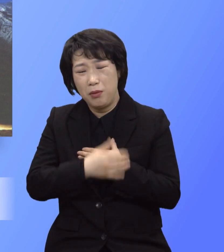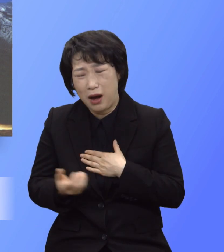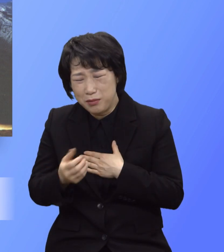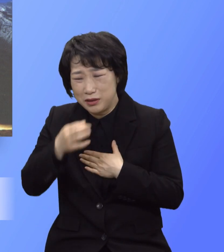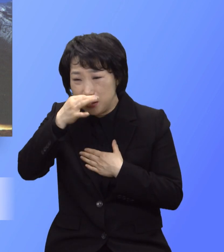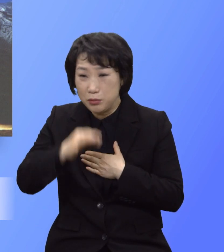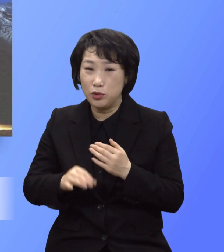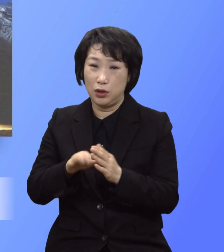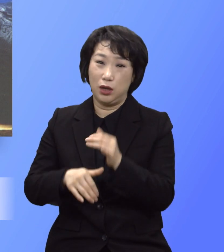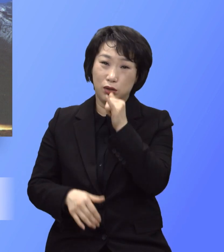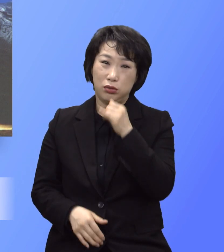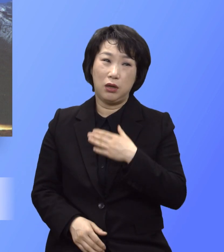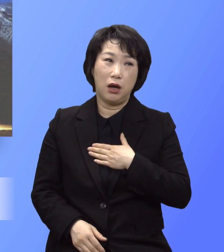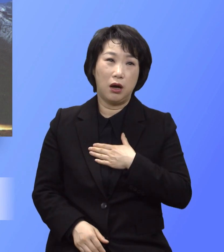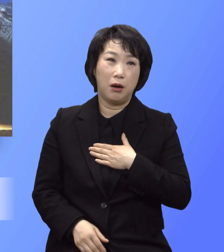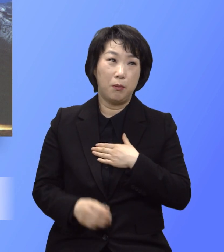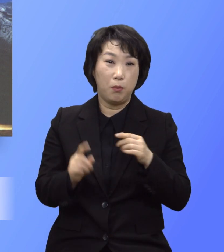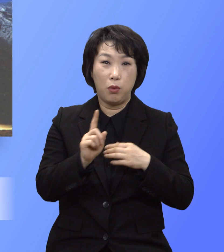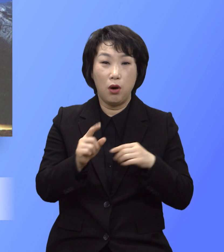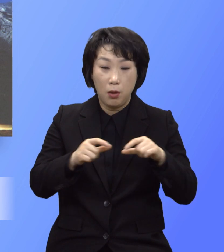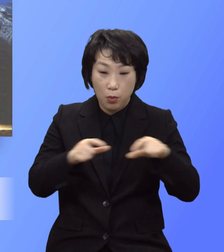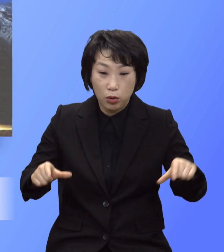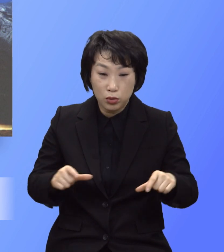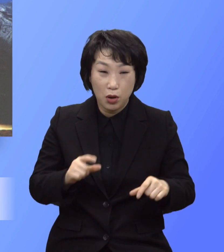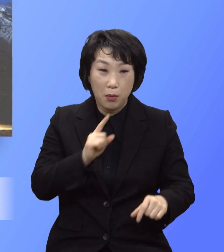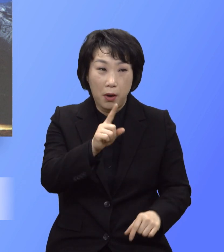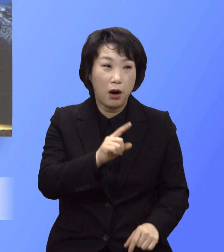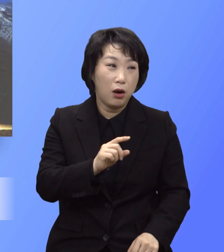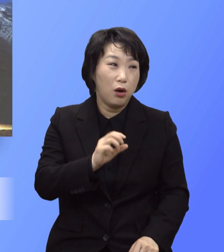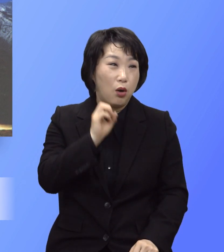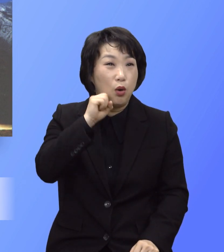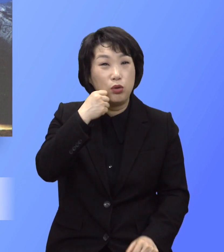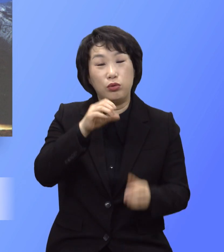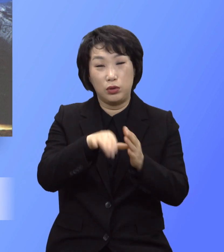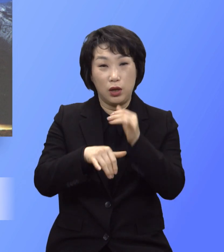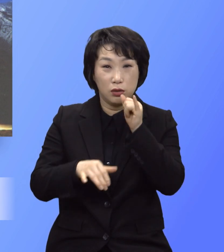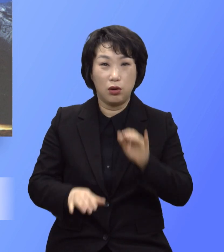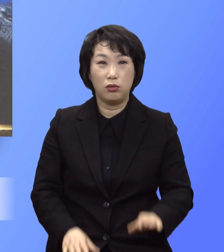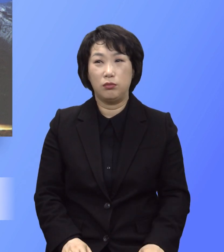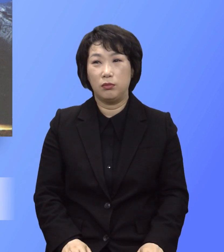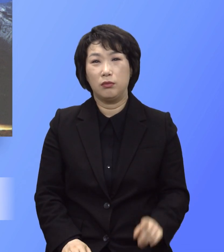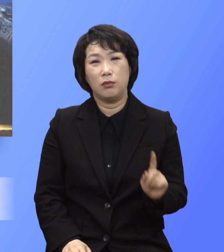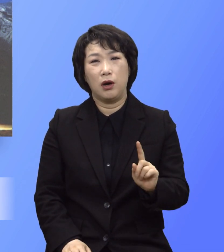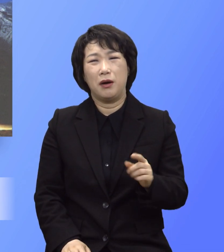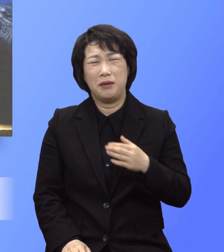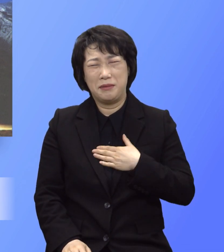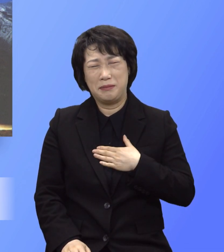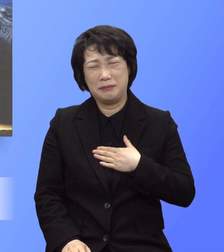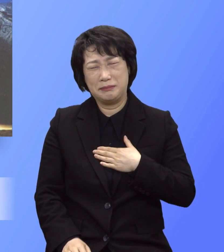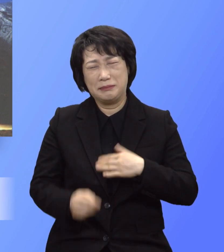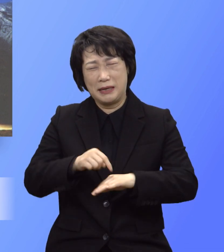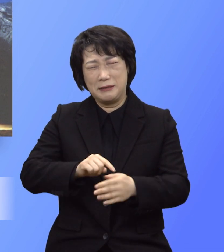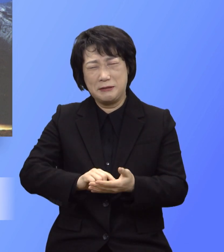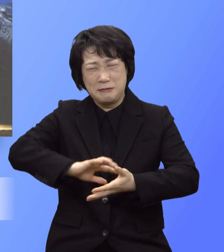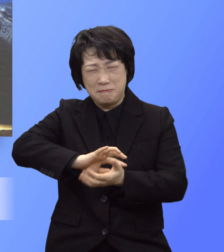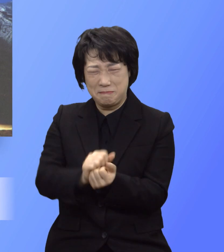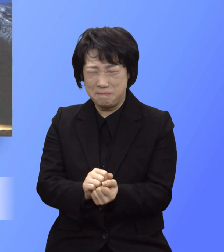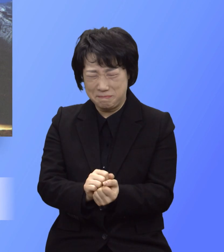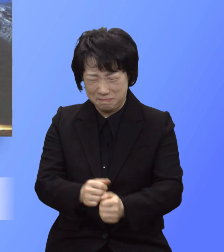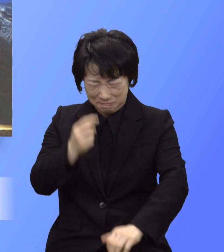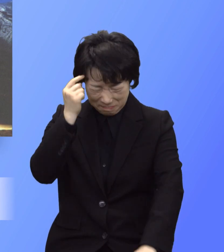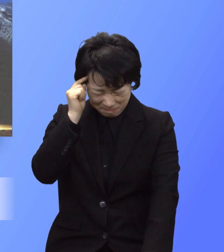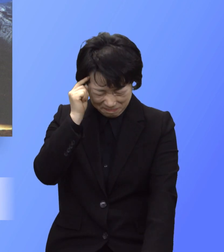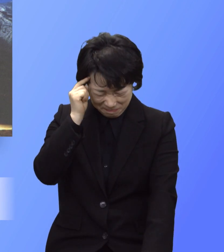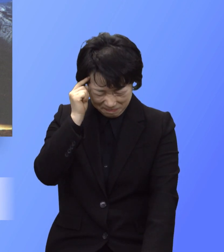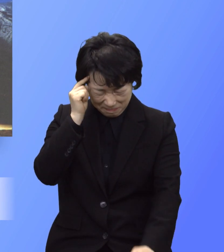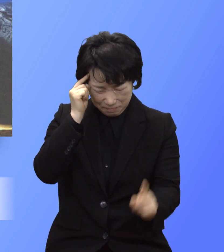때는 내가 정상적인 언어가 안 나와요. 그럴 때 팍 마음을 다잡고 뭘